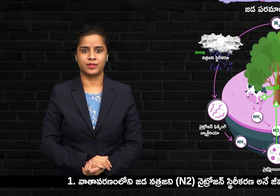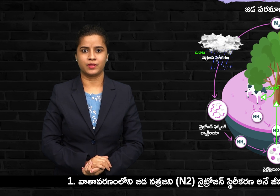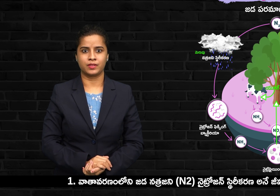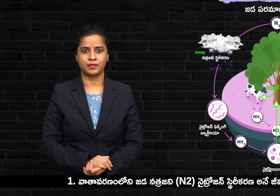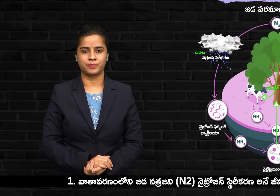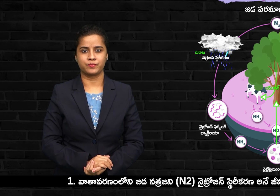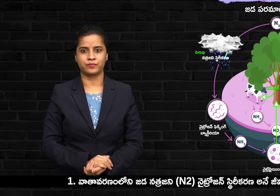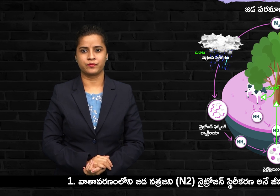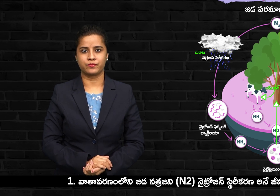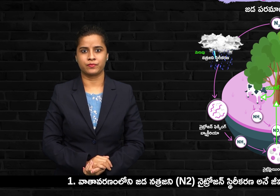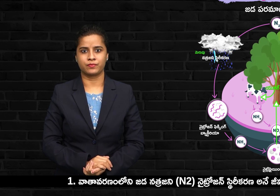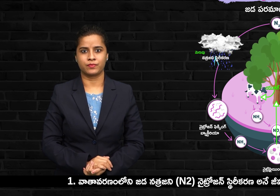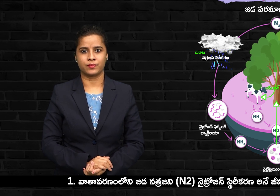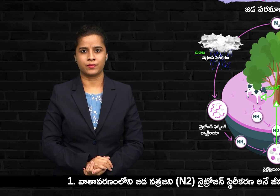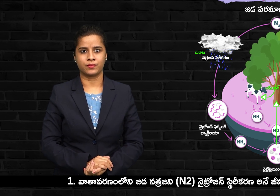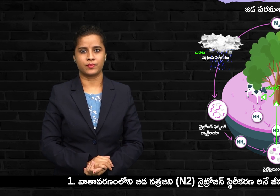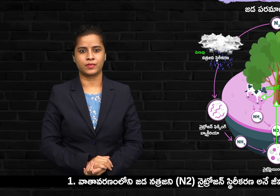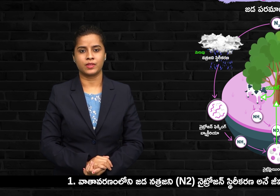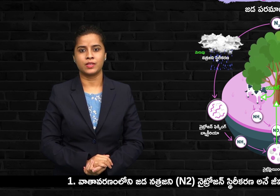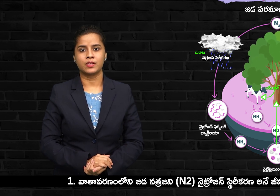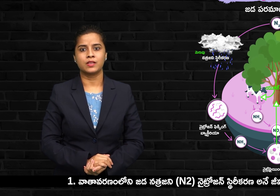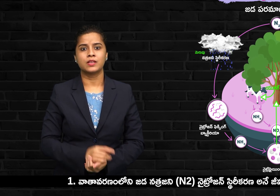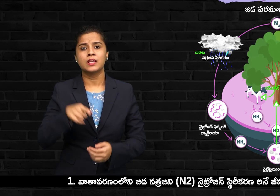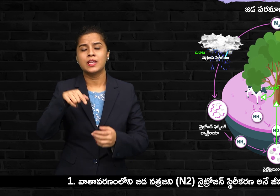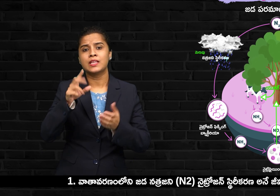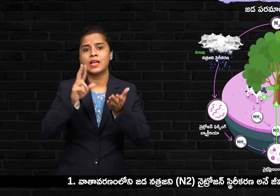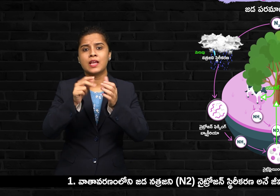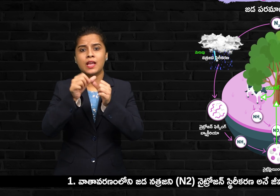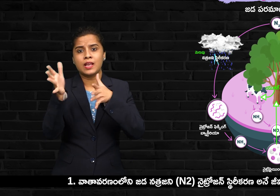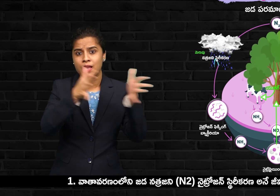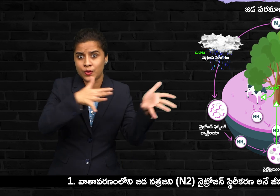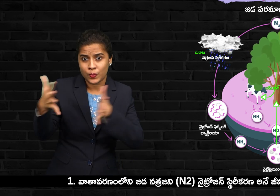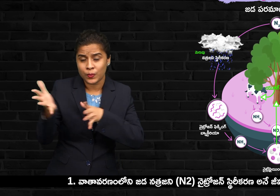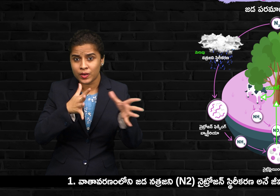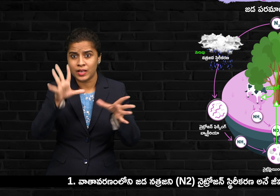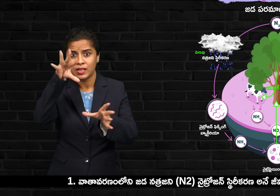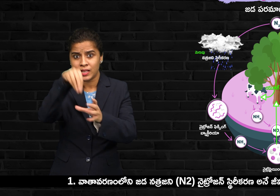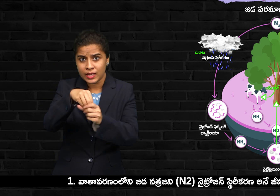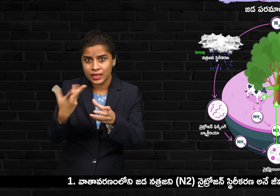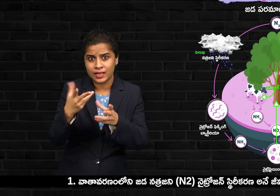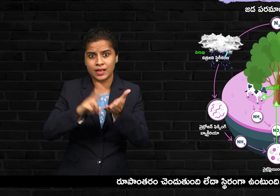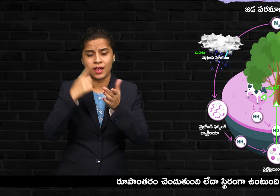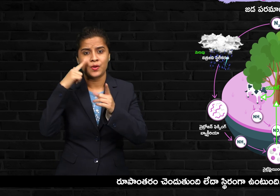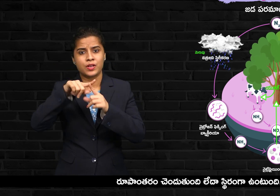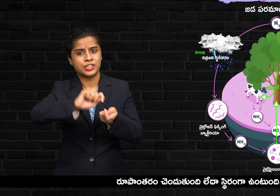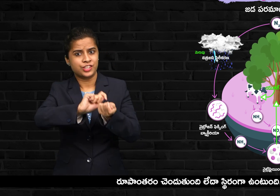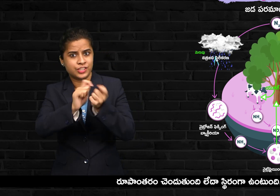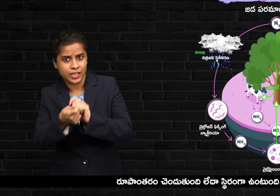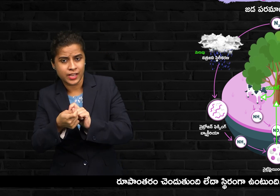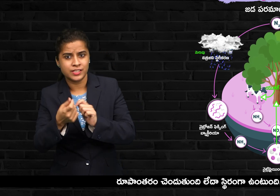వాతావరణంలోని జడ నత్రజని N2 నైట్రోజన్ స్థిరీకరణ అనే జీవ ప్రక్రియ ద్వారా రూపాంతరం చెందుతుంది